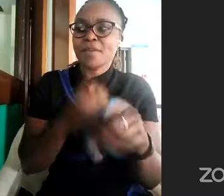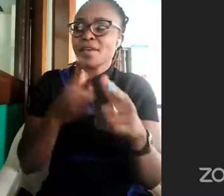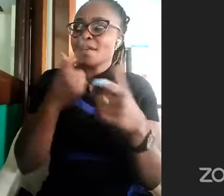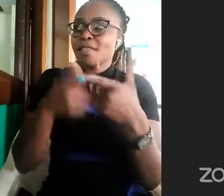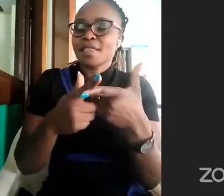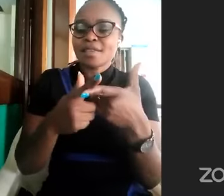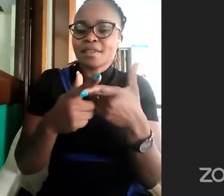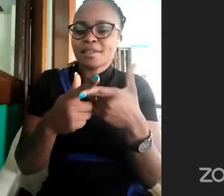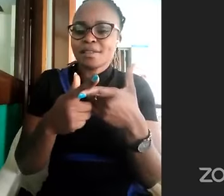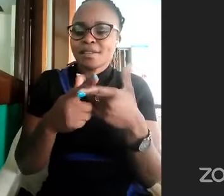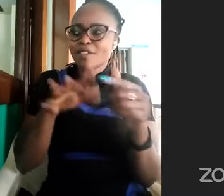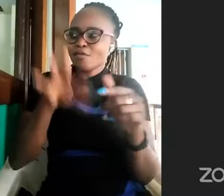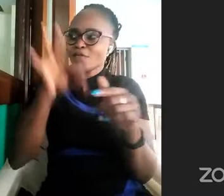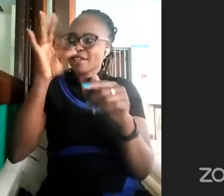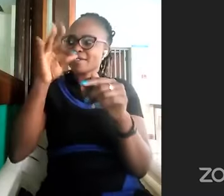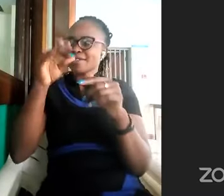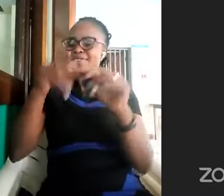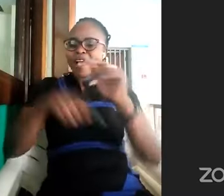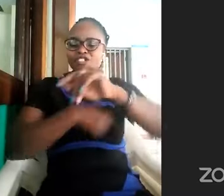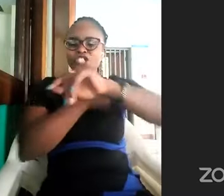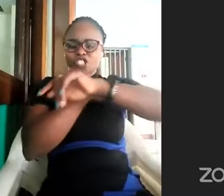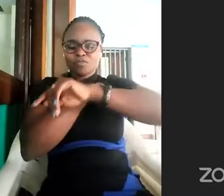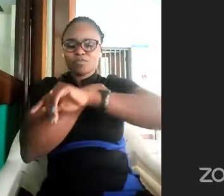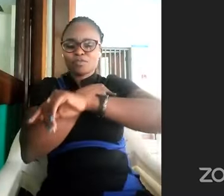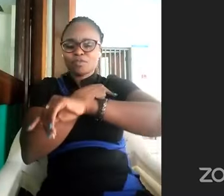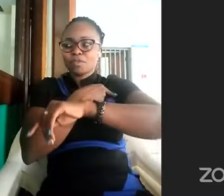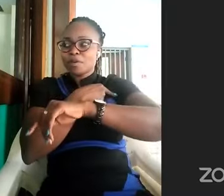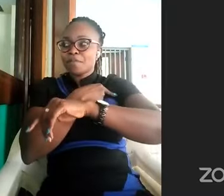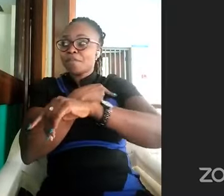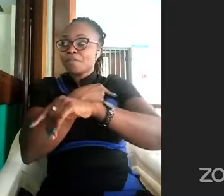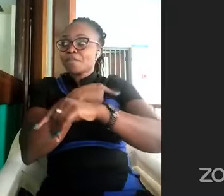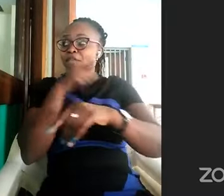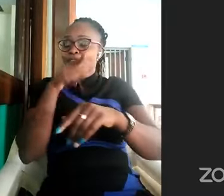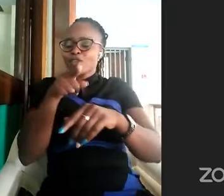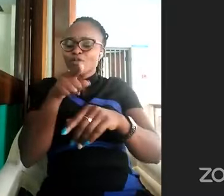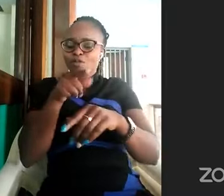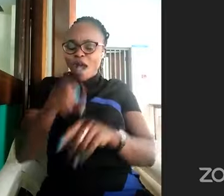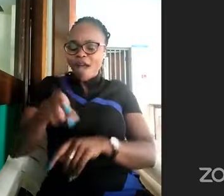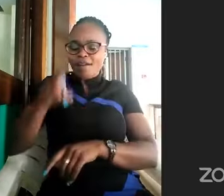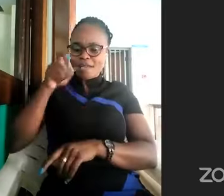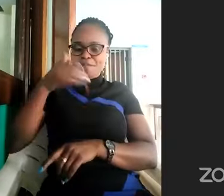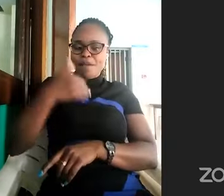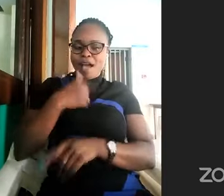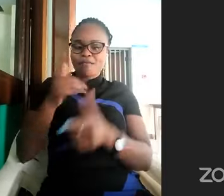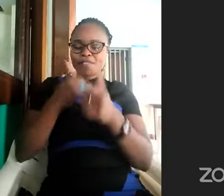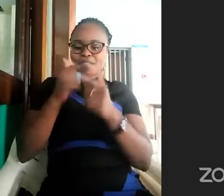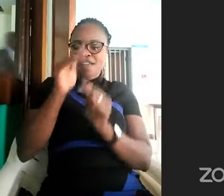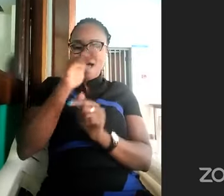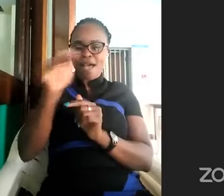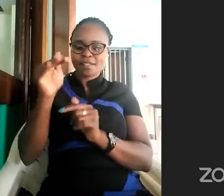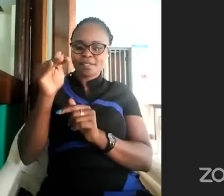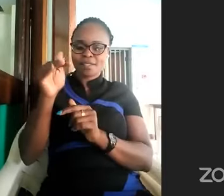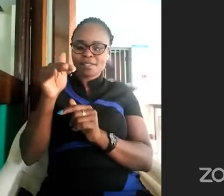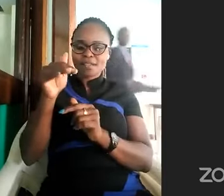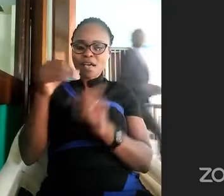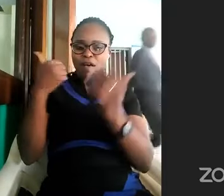tu mazungumzo nyumbani. Wewe mzazi, kama ni mwenye mtoto wako amekuwa rape, unaweza itwa ambiwa ni ukubali hapa, hata kama ni kitu kidogo ifanywe hapa,